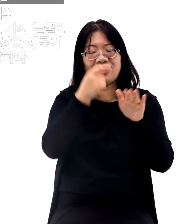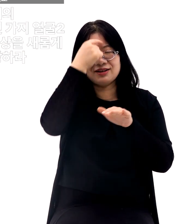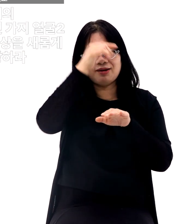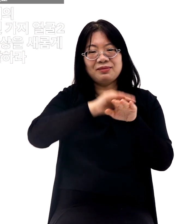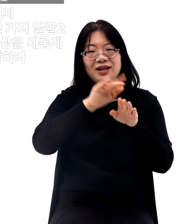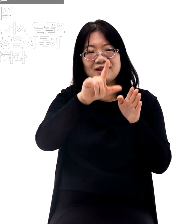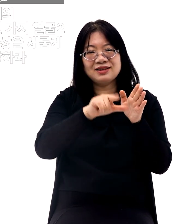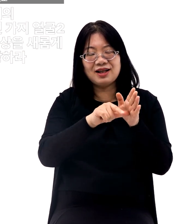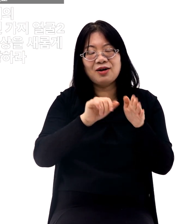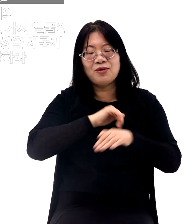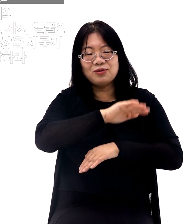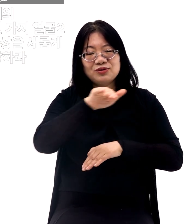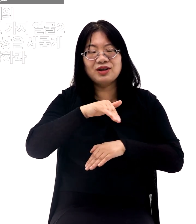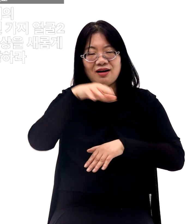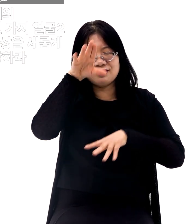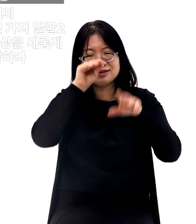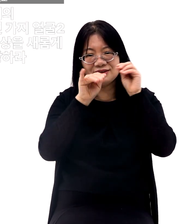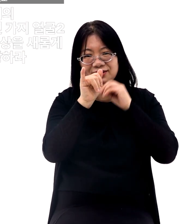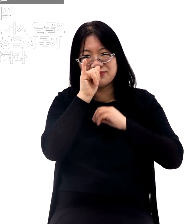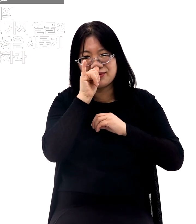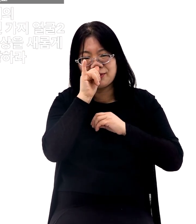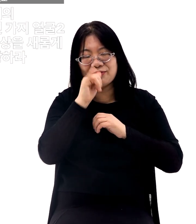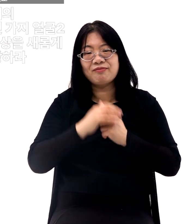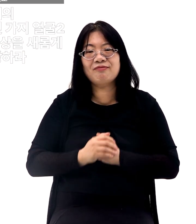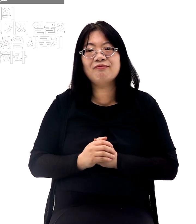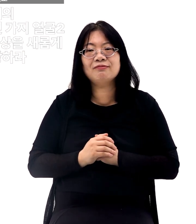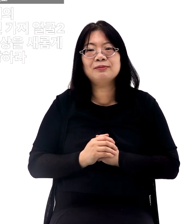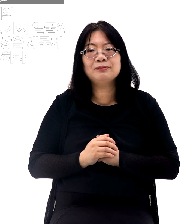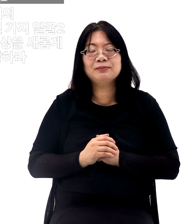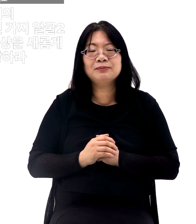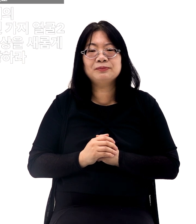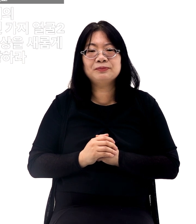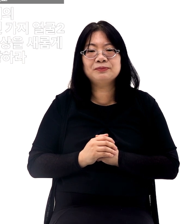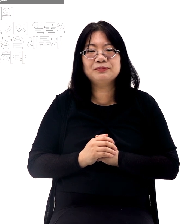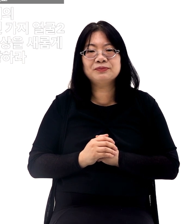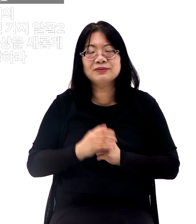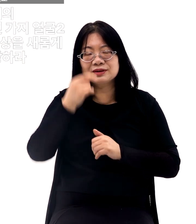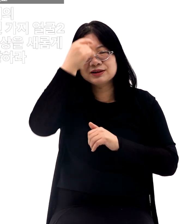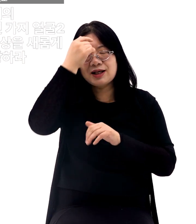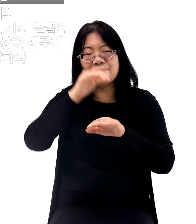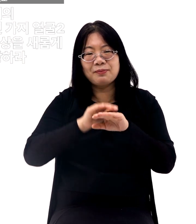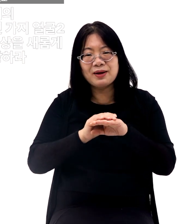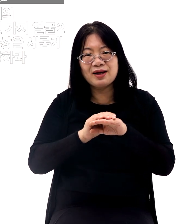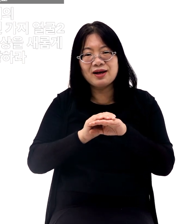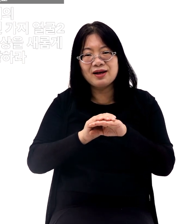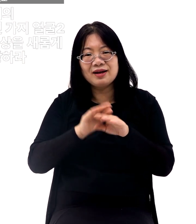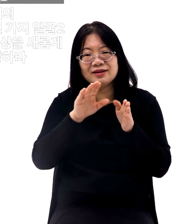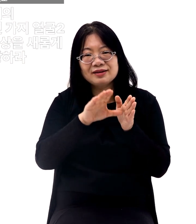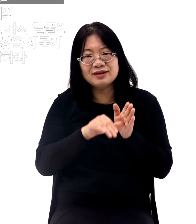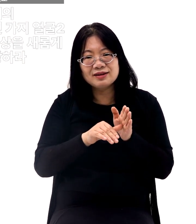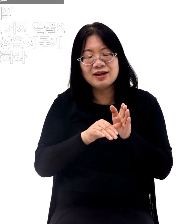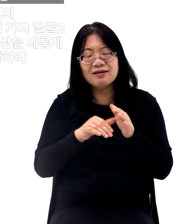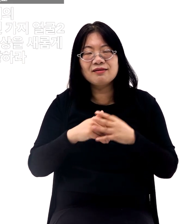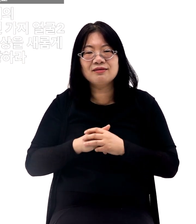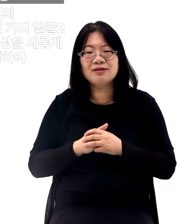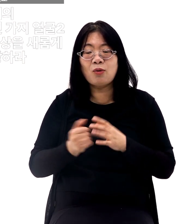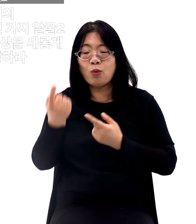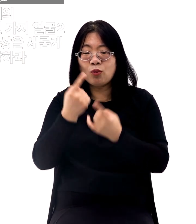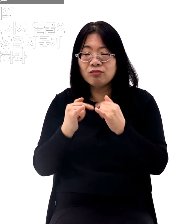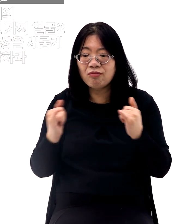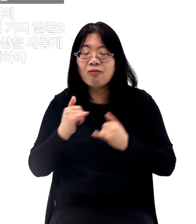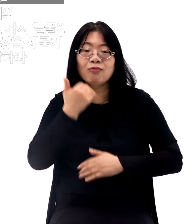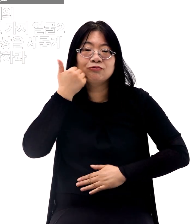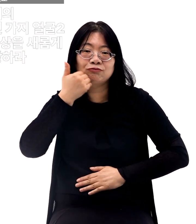시간에 들어요. 예배를 드리면서. 그러면 예배라는 공간에는 어떤 분들이